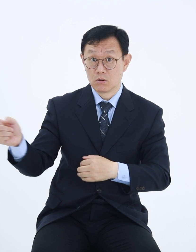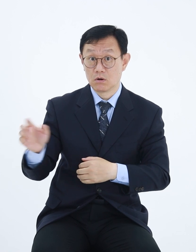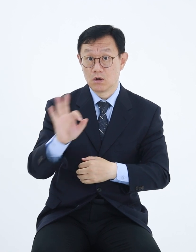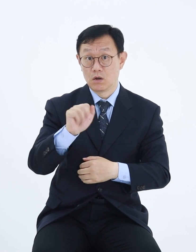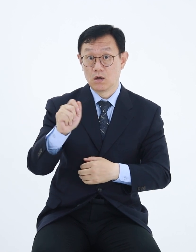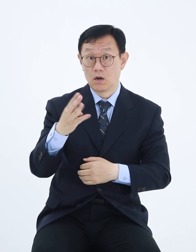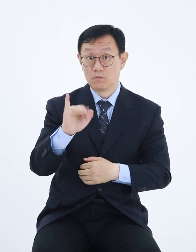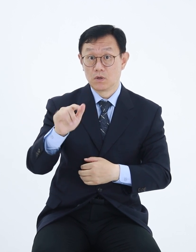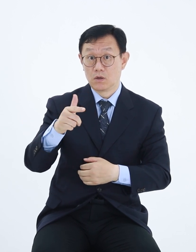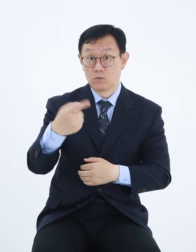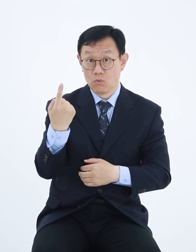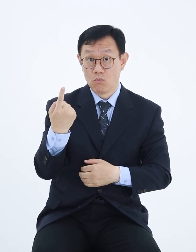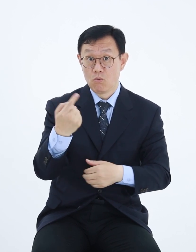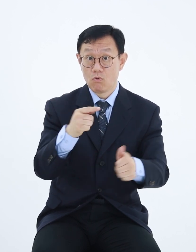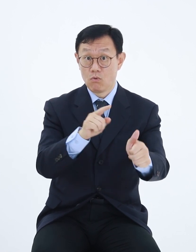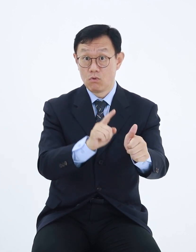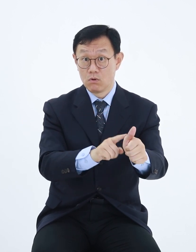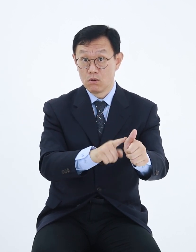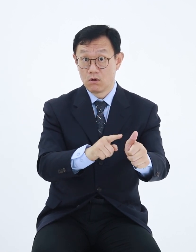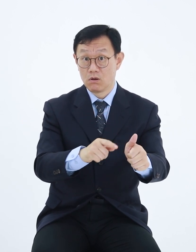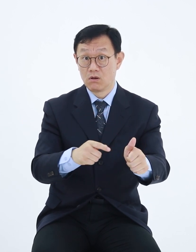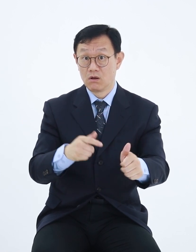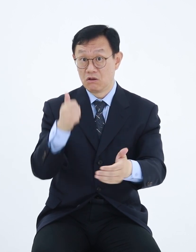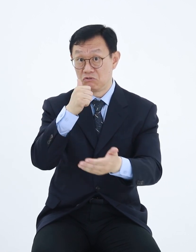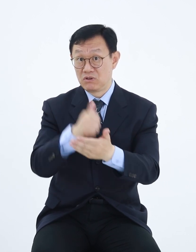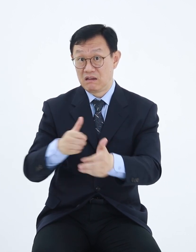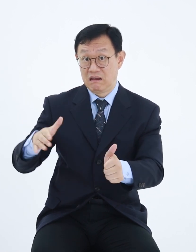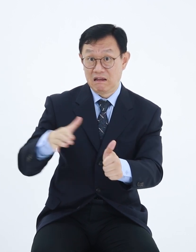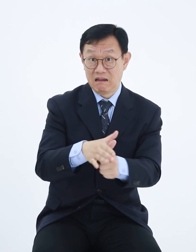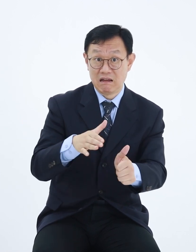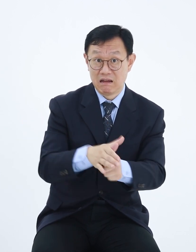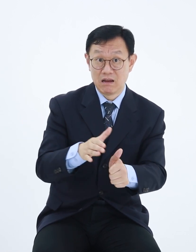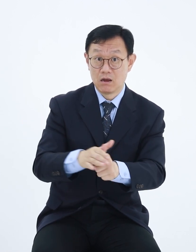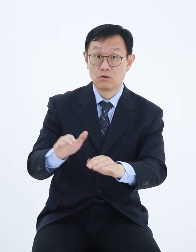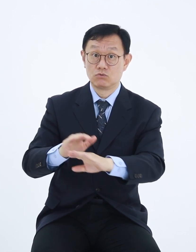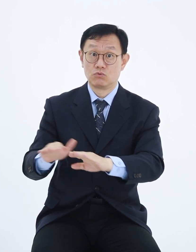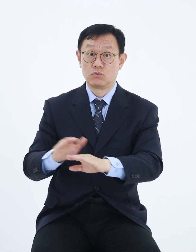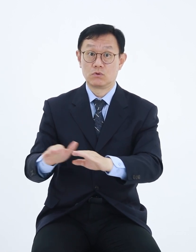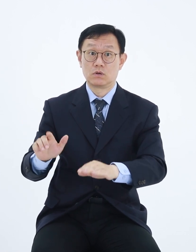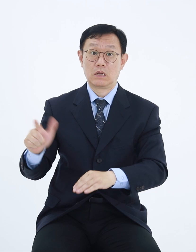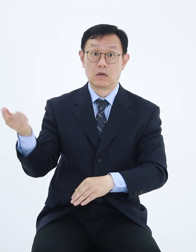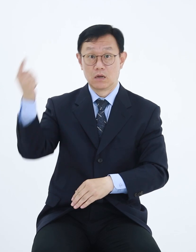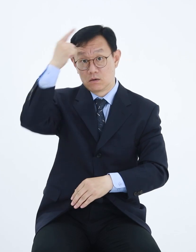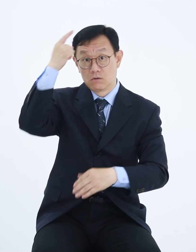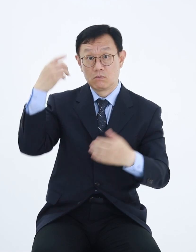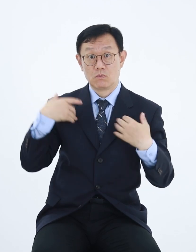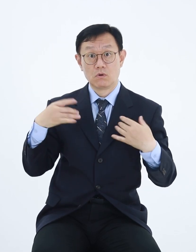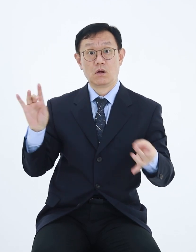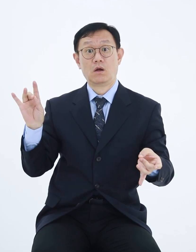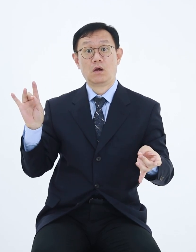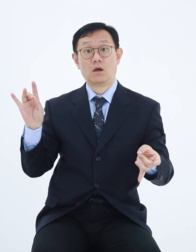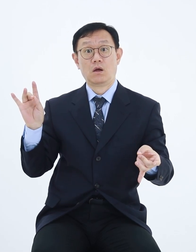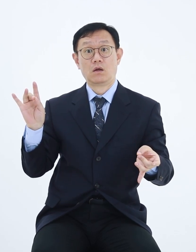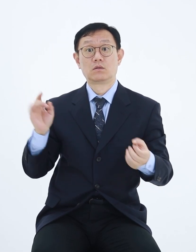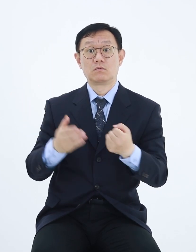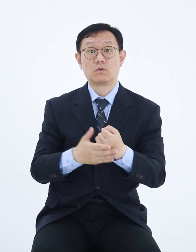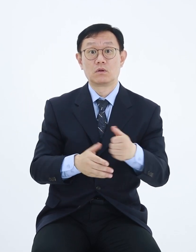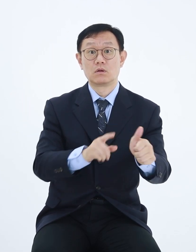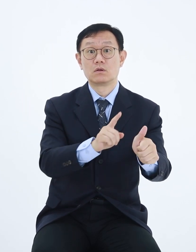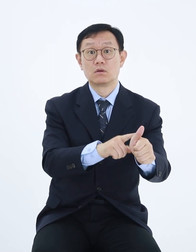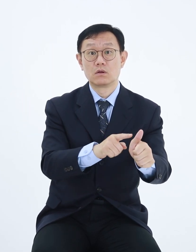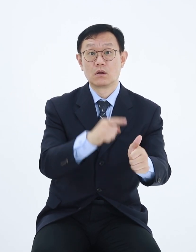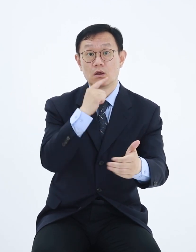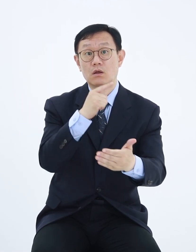대상 범죄 용의자에 대해 효과적인 기소 및 처벌 등의 적극적인 조치를 취하지 않았으며 이로 인해 Y군을 포함한